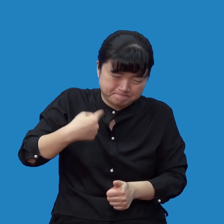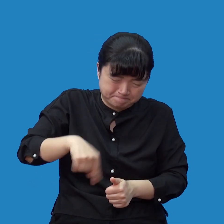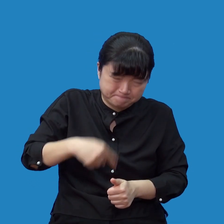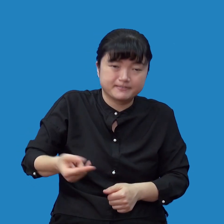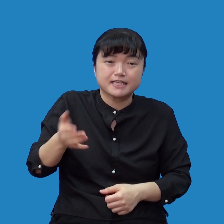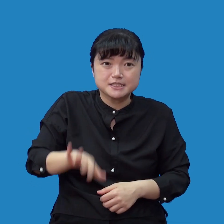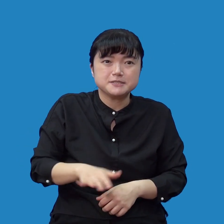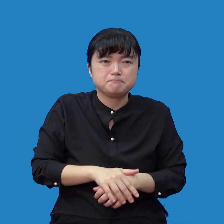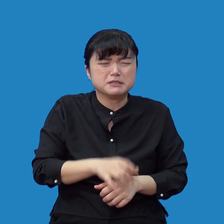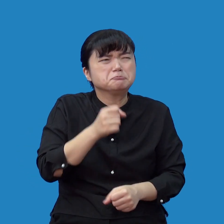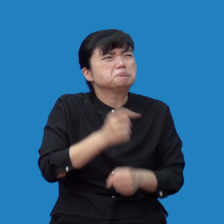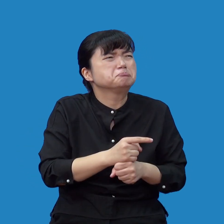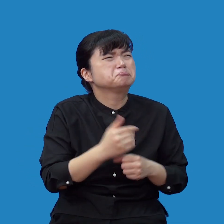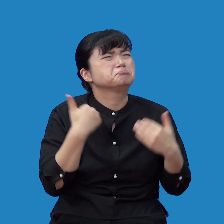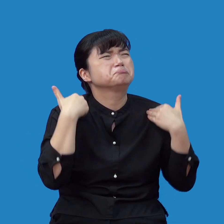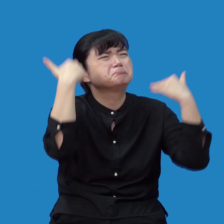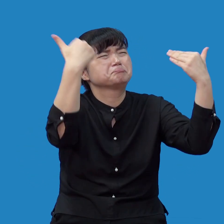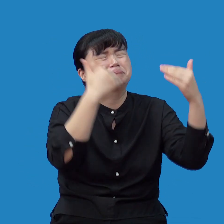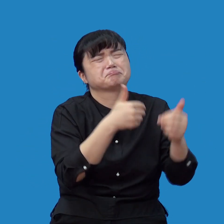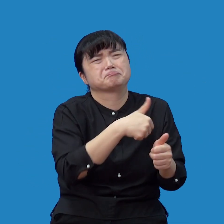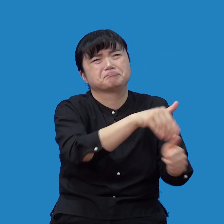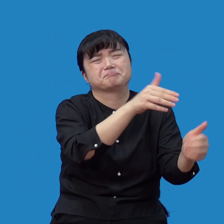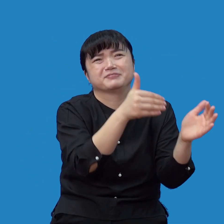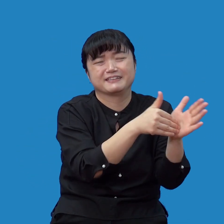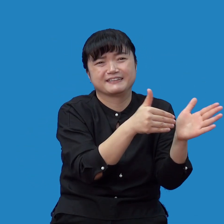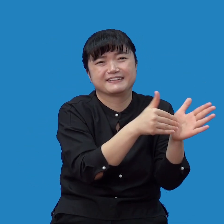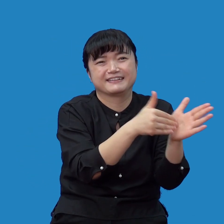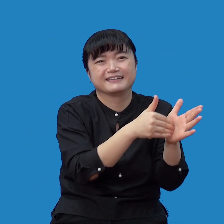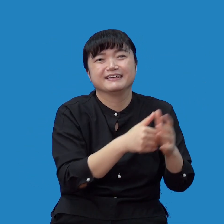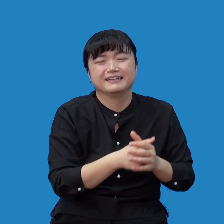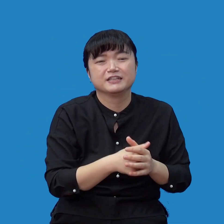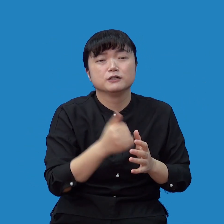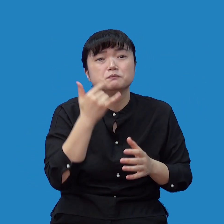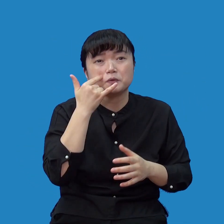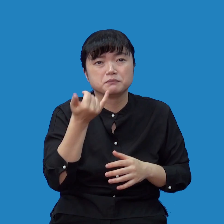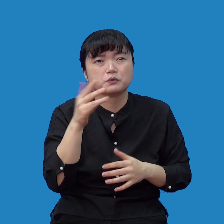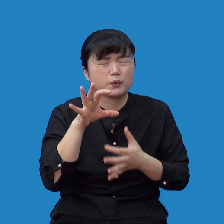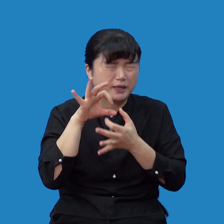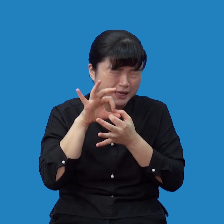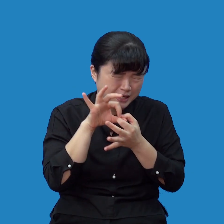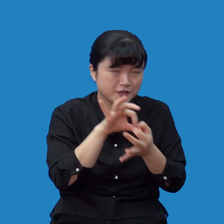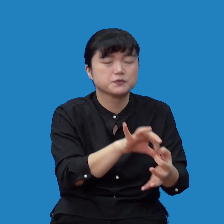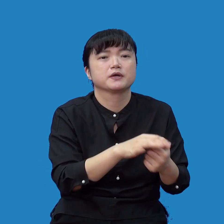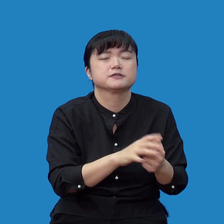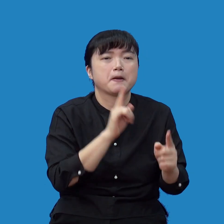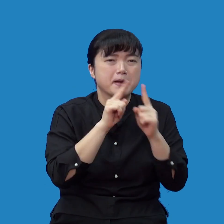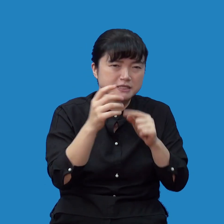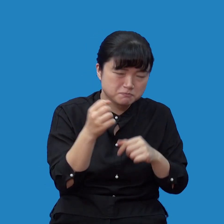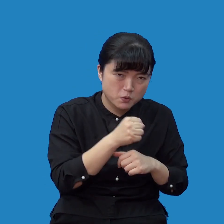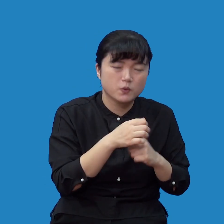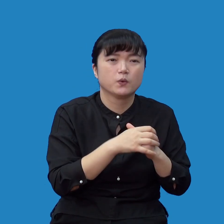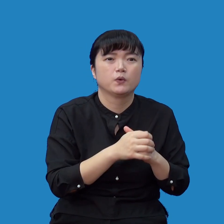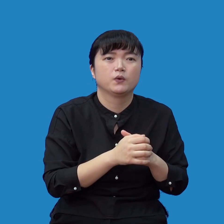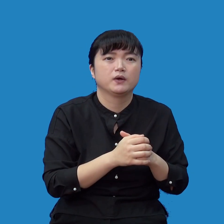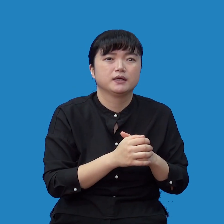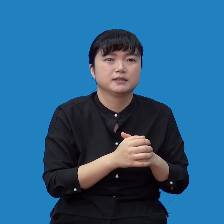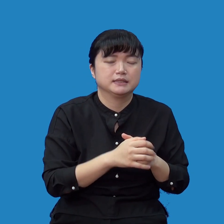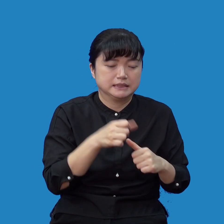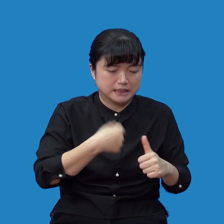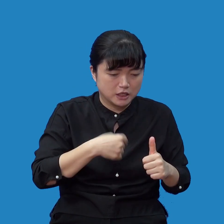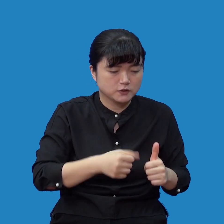이미 출가시키고 떠나보낸 그런 부모님들도 계속 말씀으로 이 자녀들을 세워나갈 수